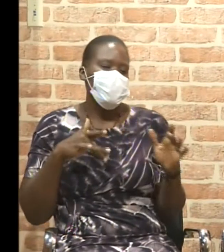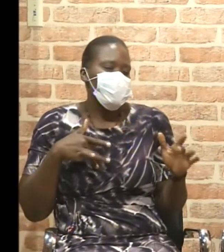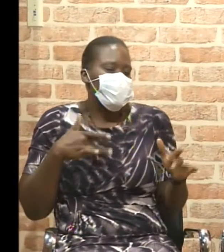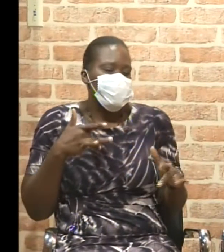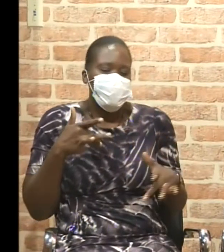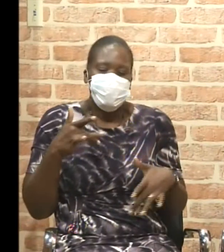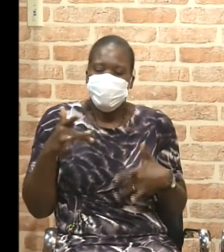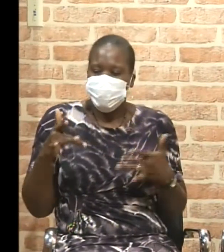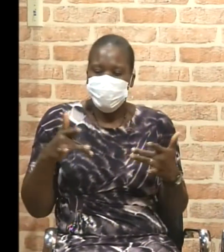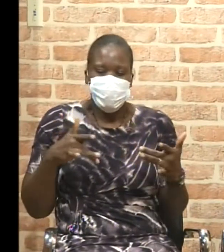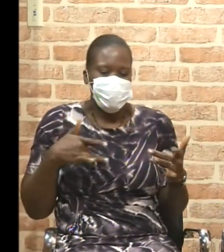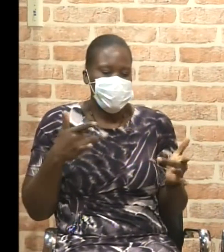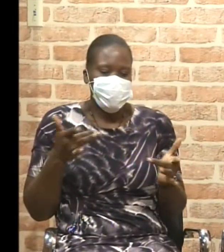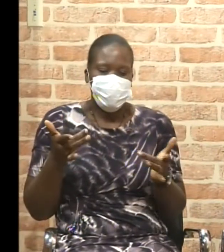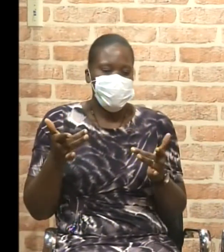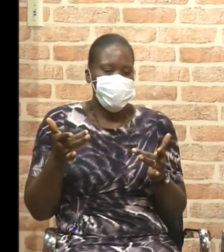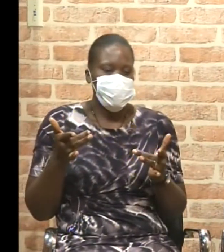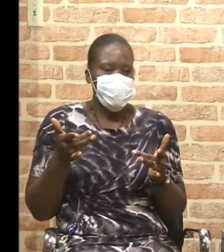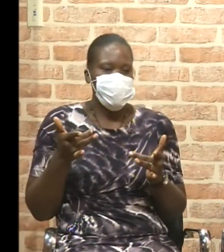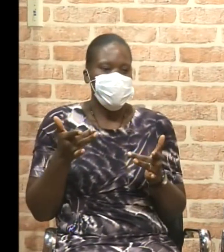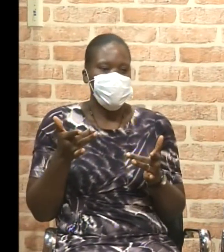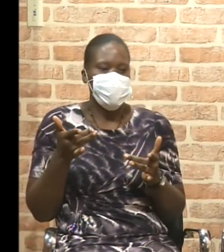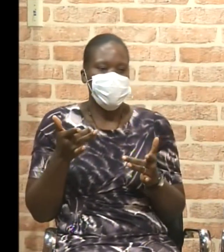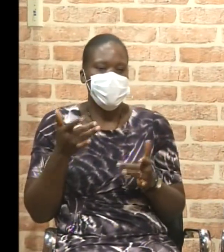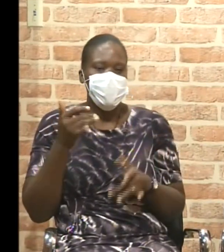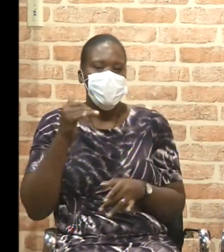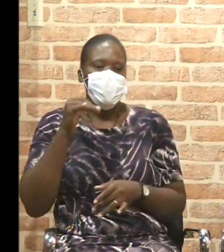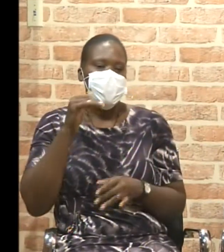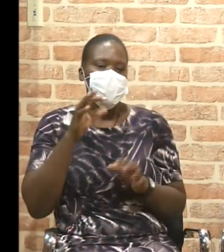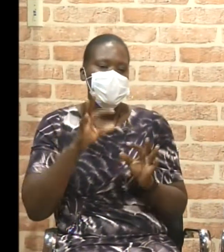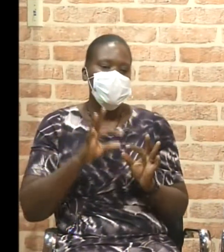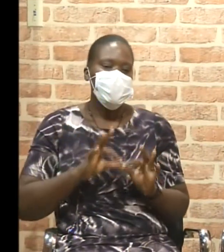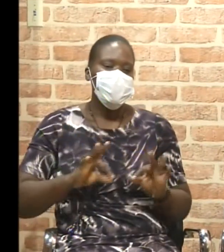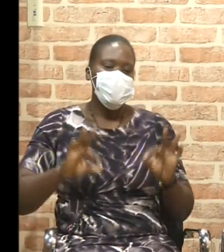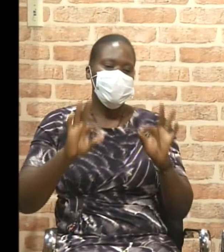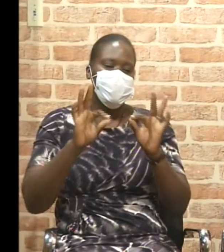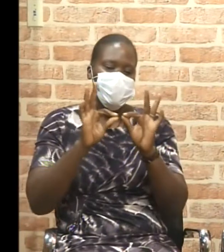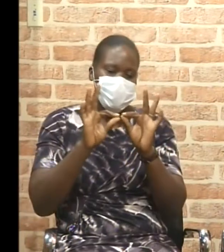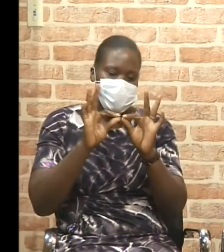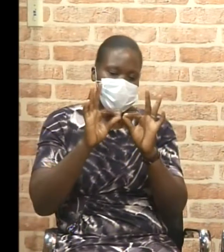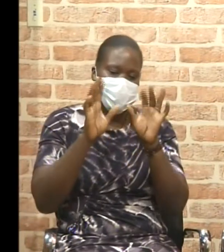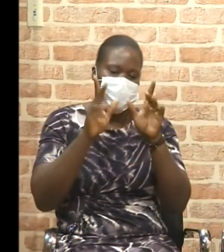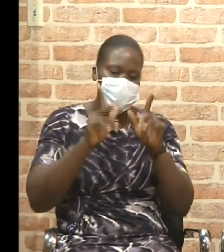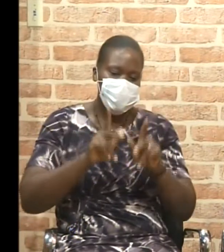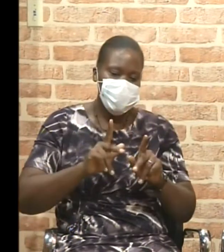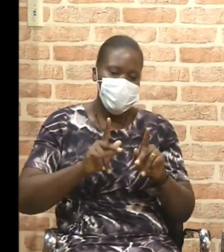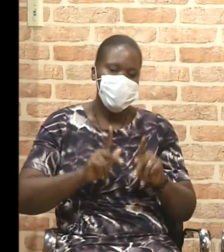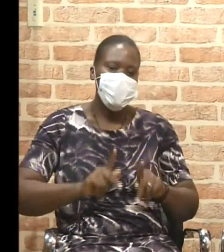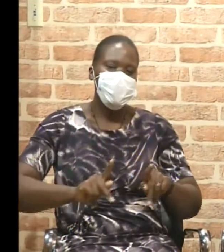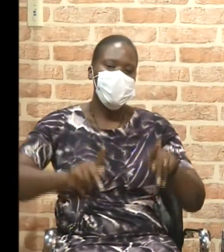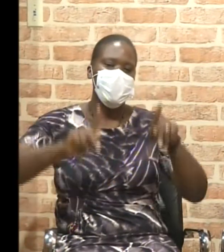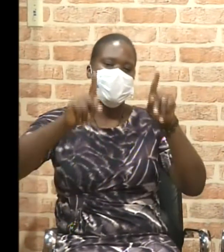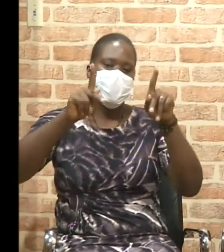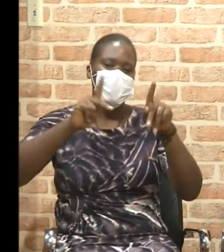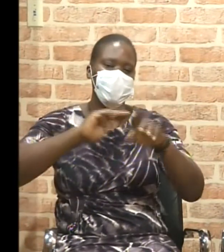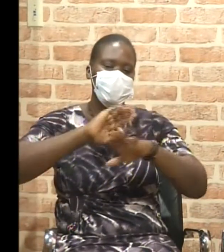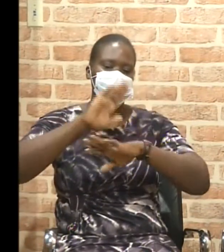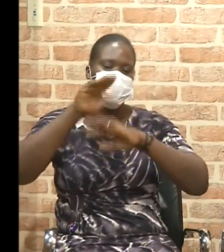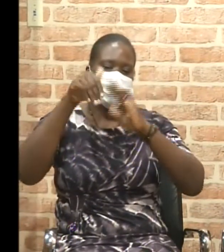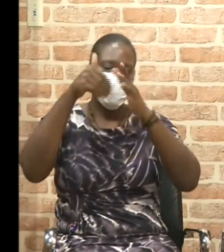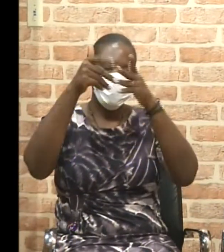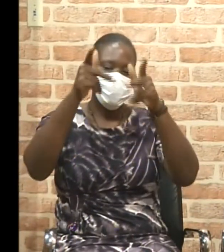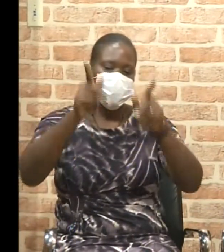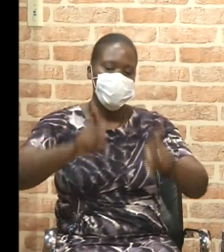c'est une bagaille qui justement permet que au moins moun yo rete connecté avec tout pays a, qui